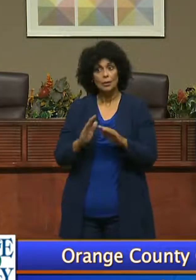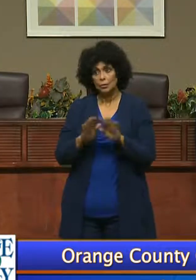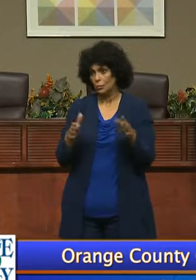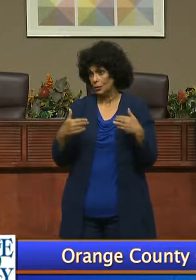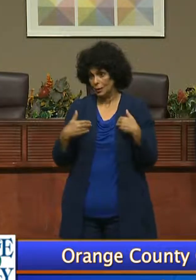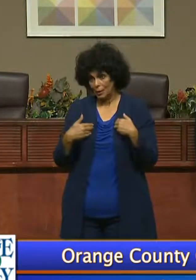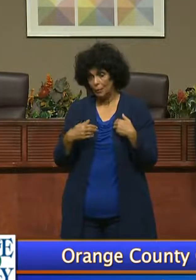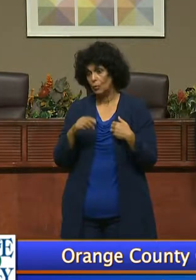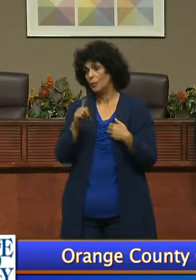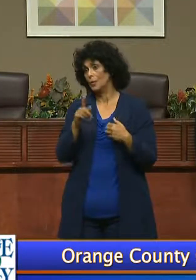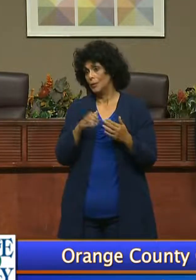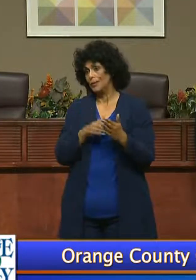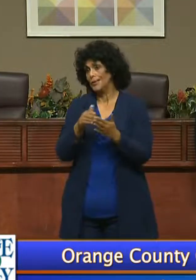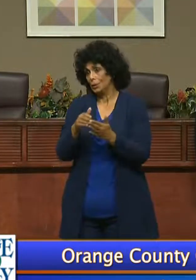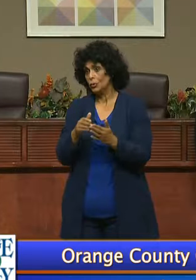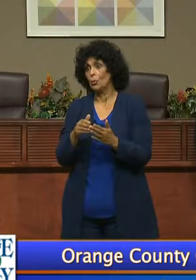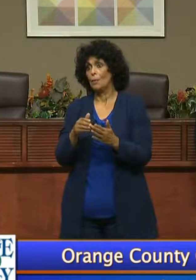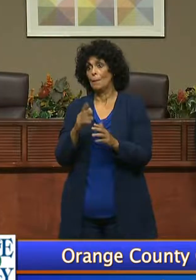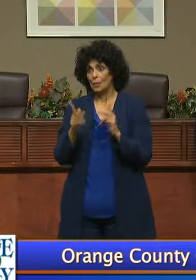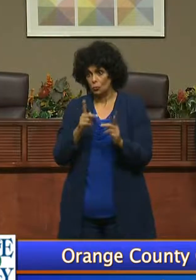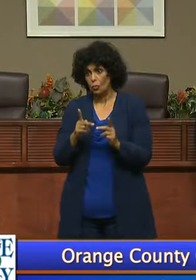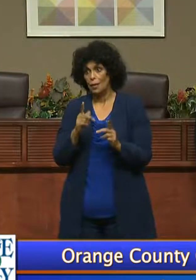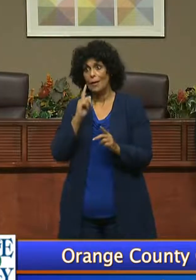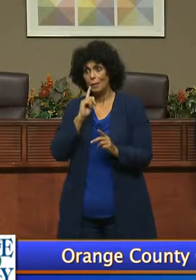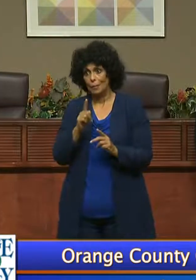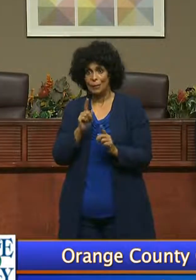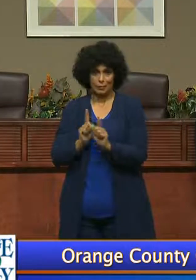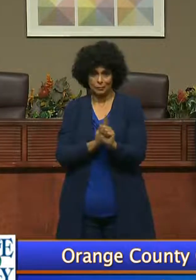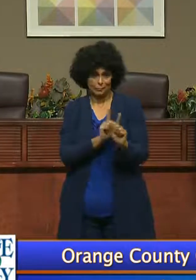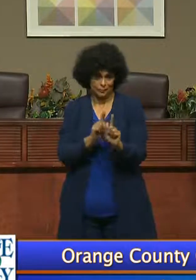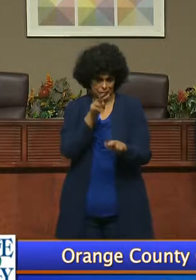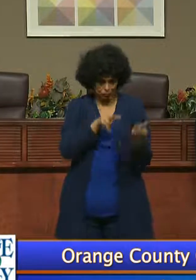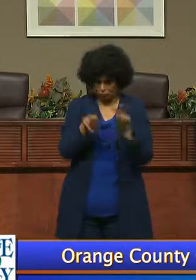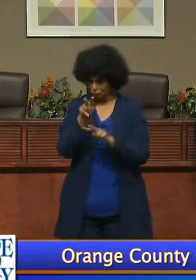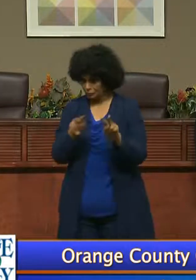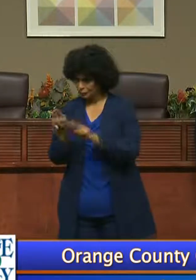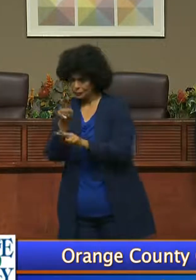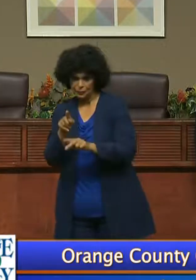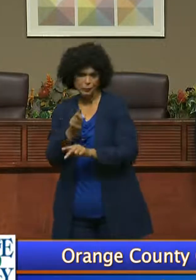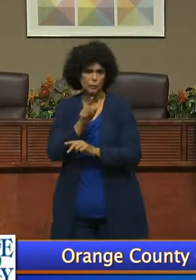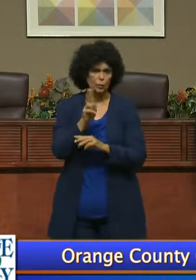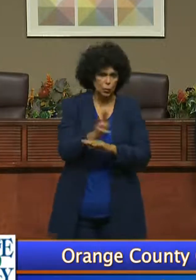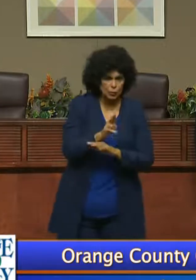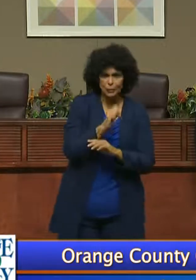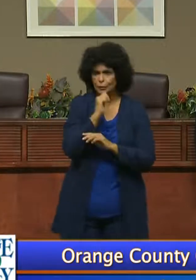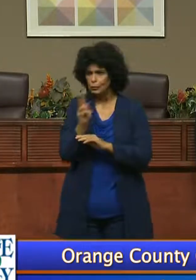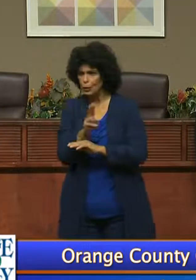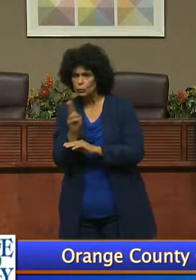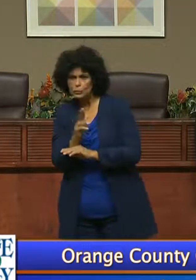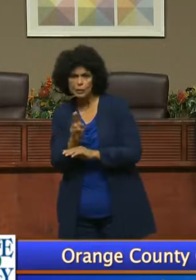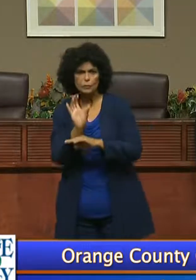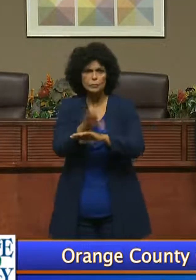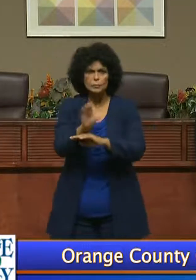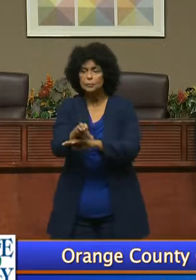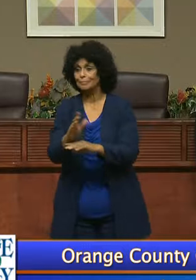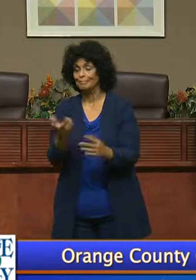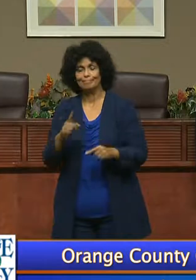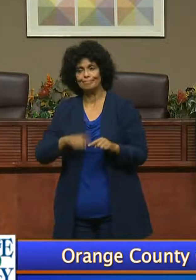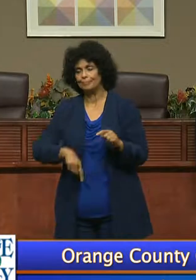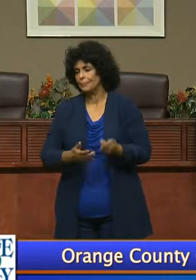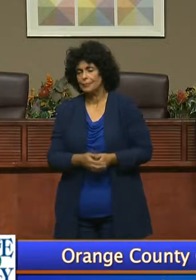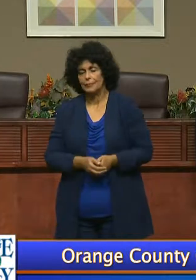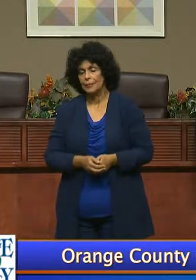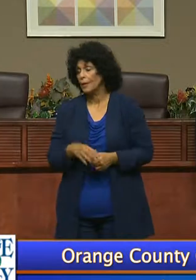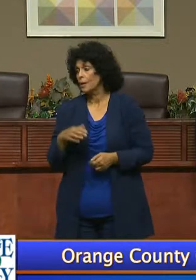1.500.000 personas para estar mirando quién usa y no usa. Yo pienso que la acción